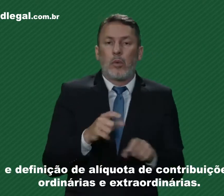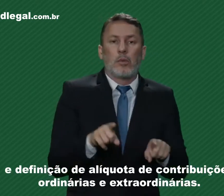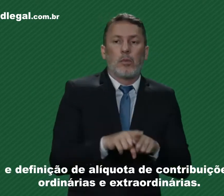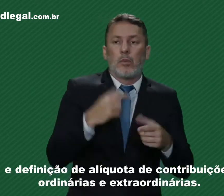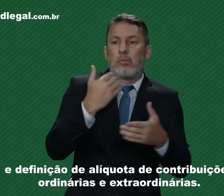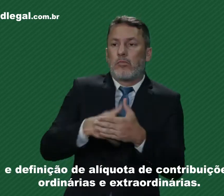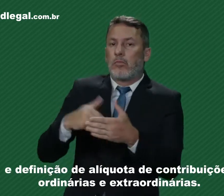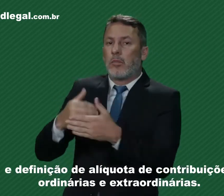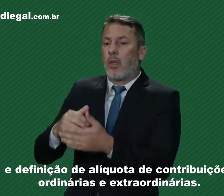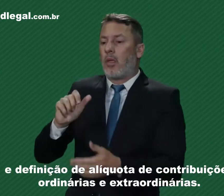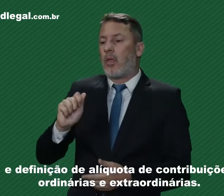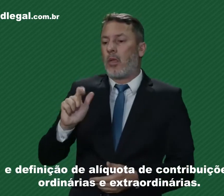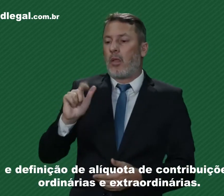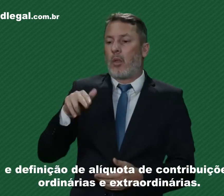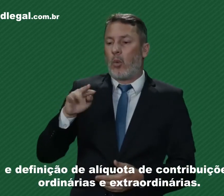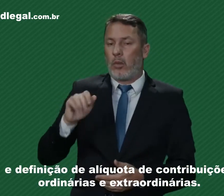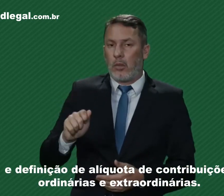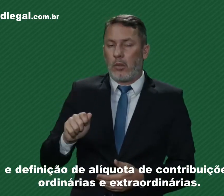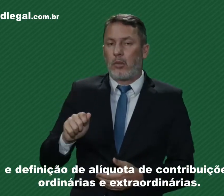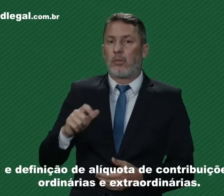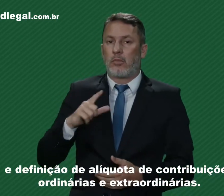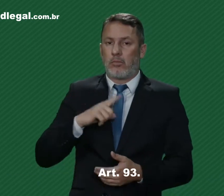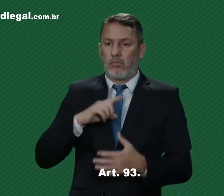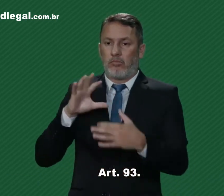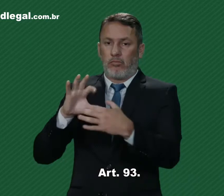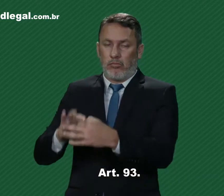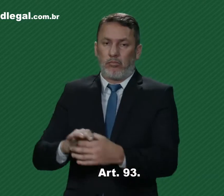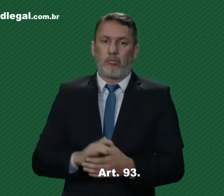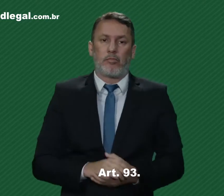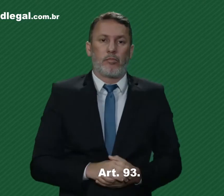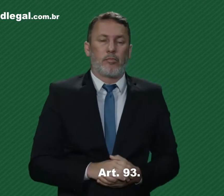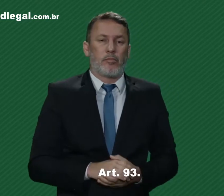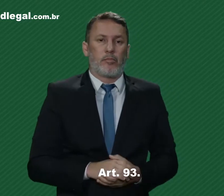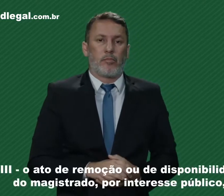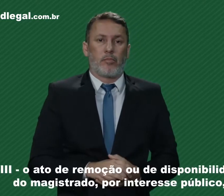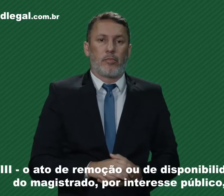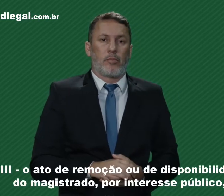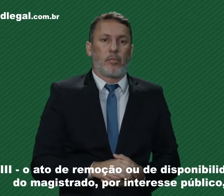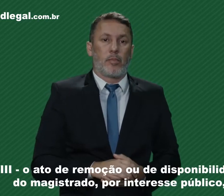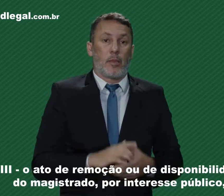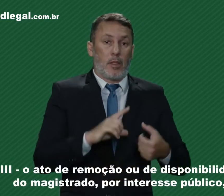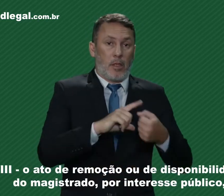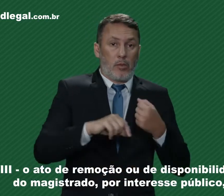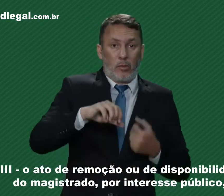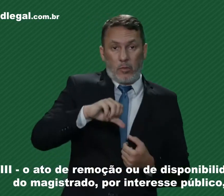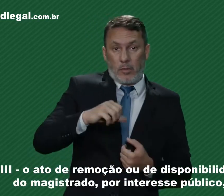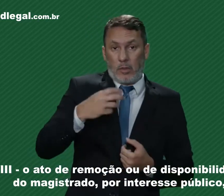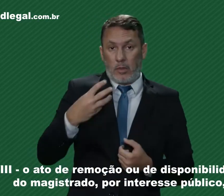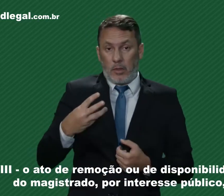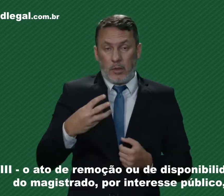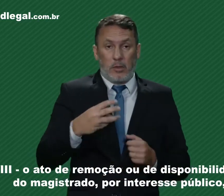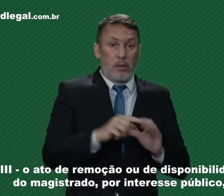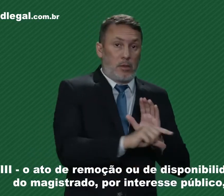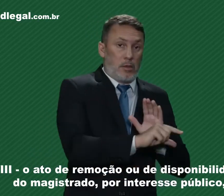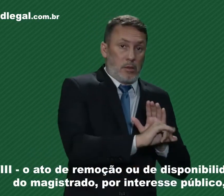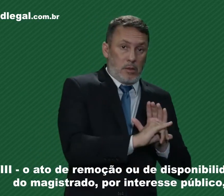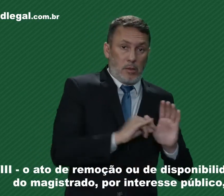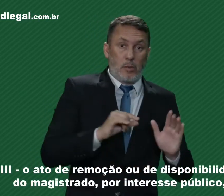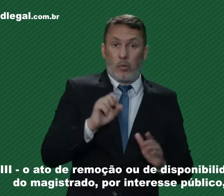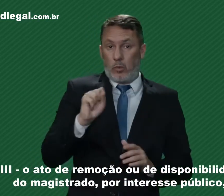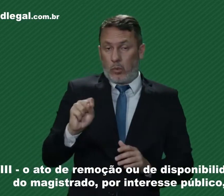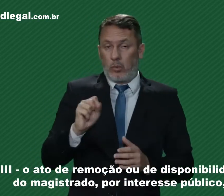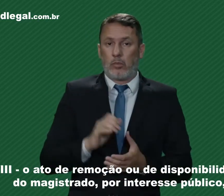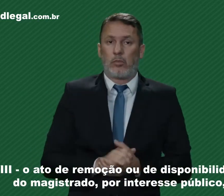de contribuições ordinárias e extraordinárias. Artigo 93. Inciso 8. O ato de remoção ou